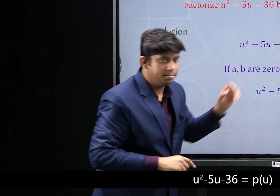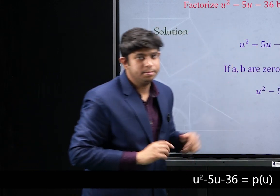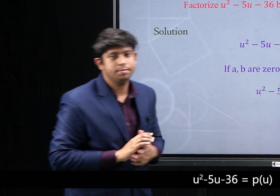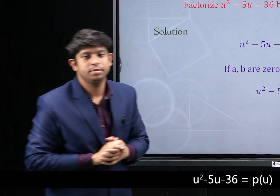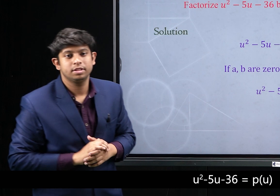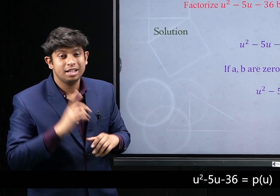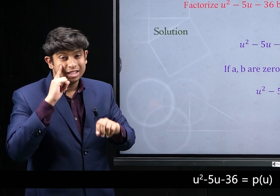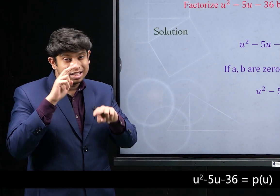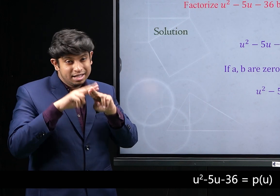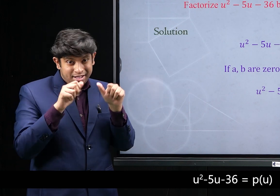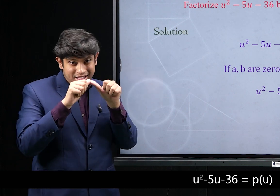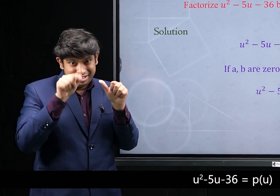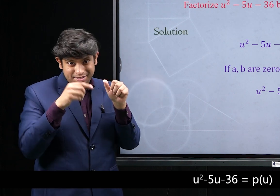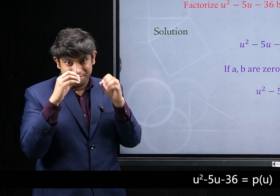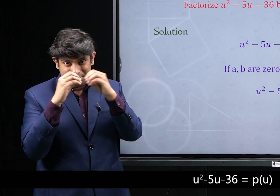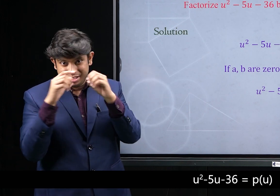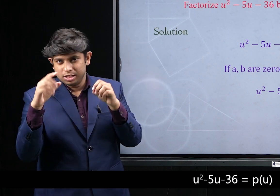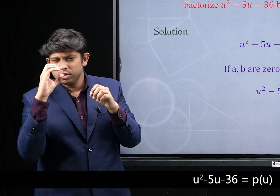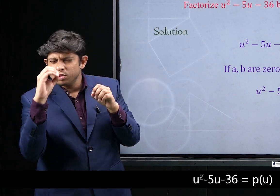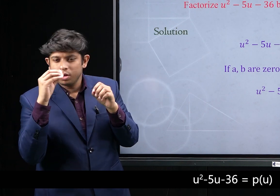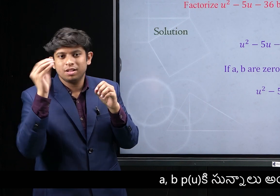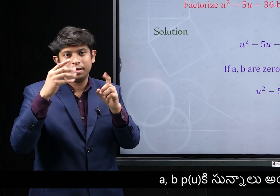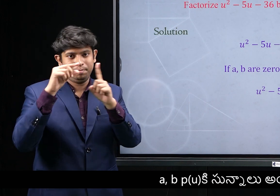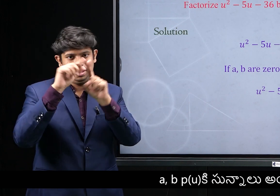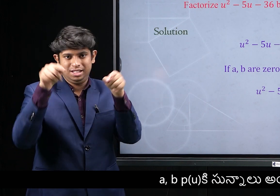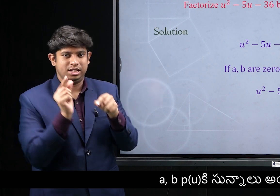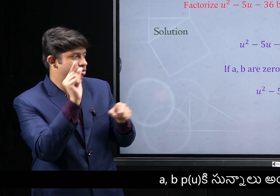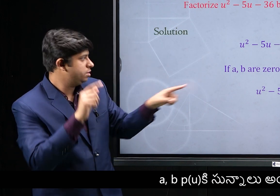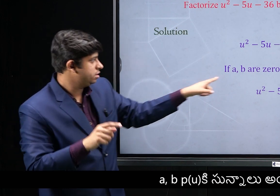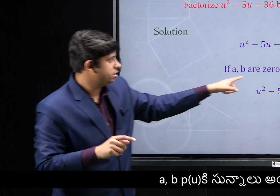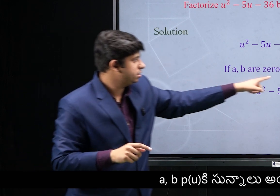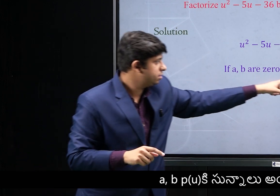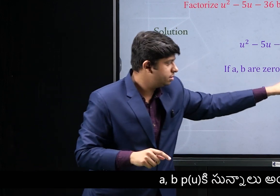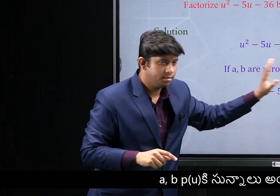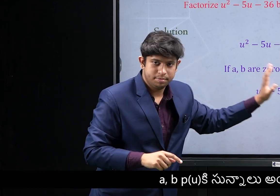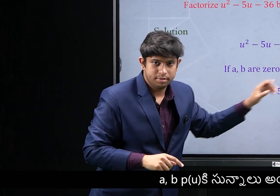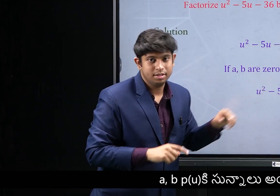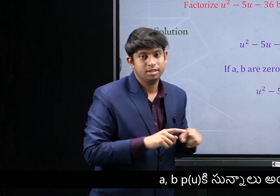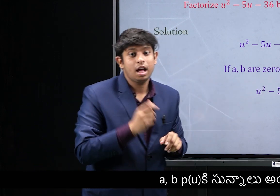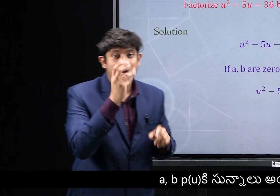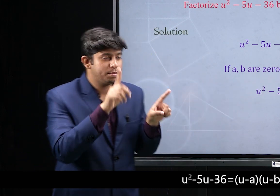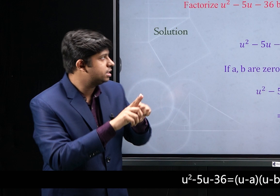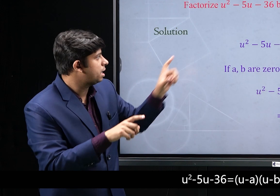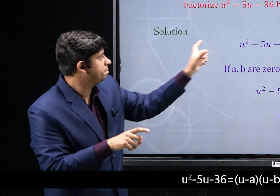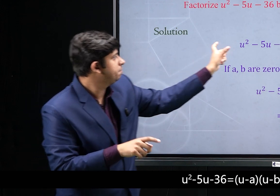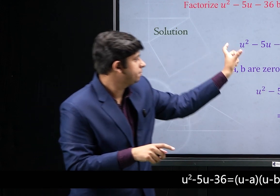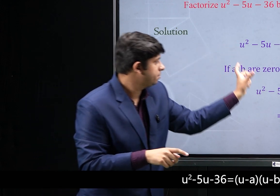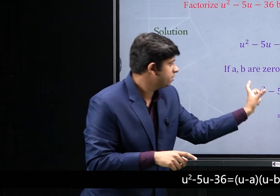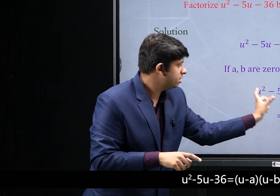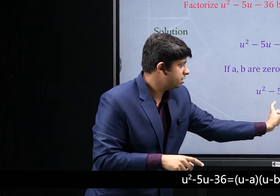36 p × u. a, b, puకి సున్నాలు అయితే u² - 5u